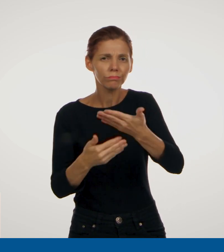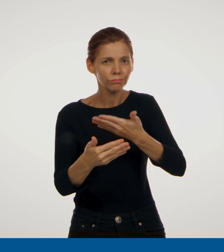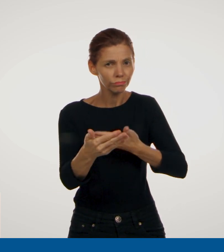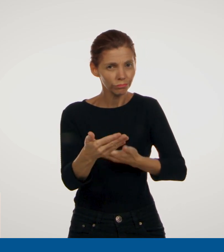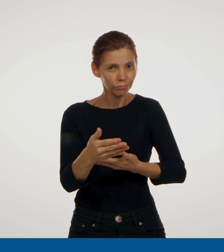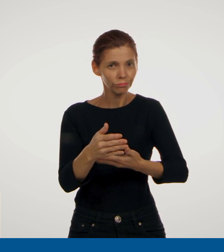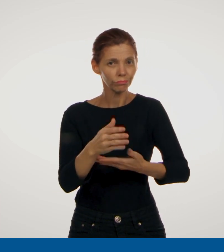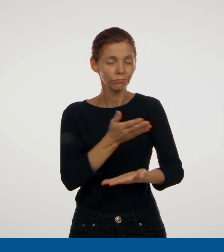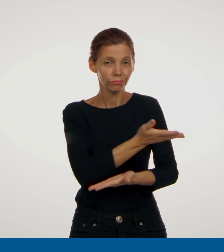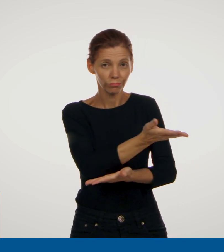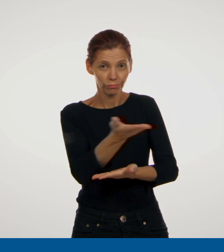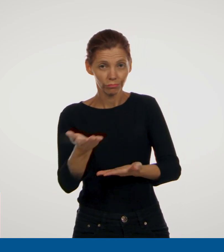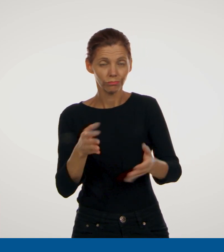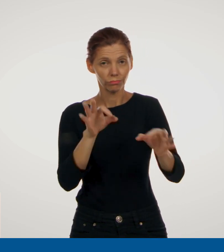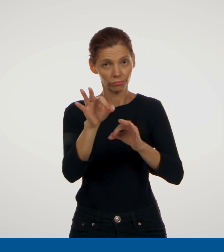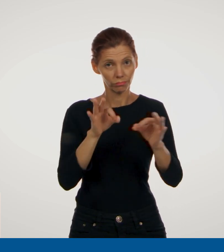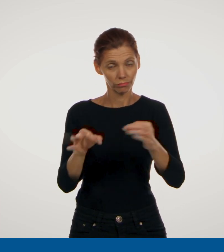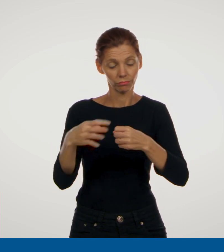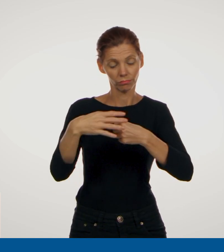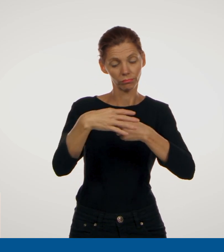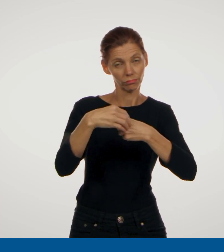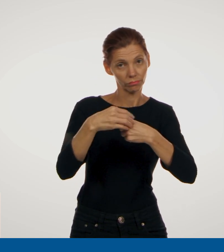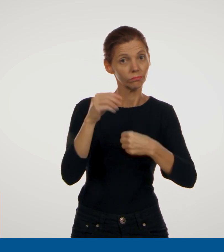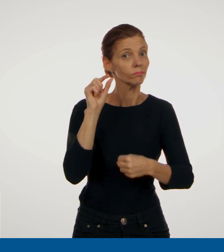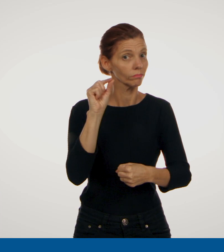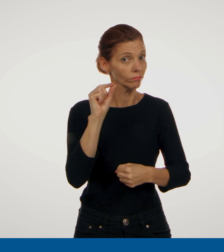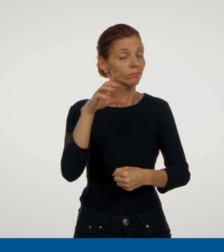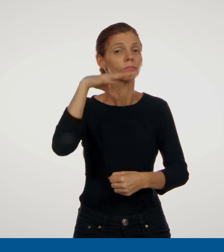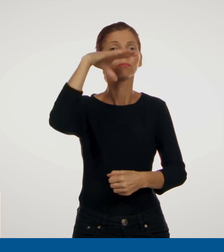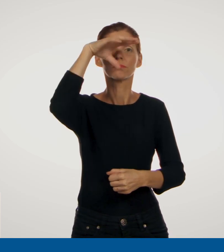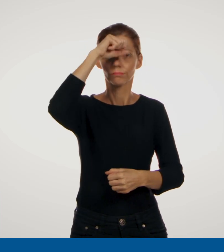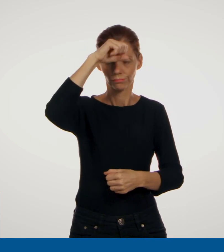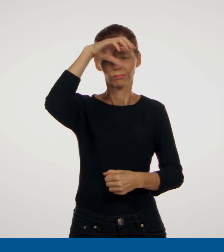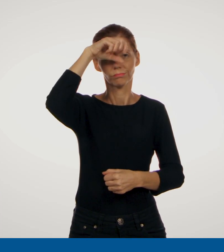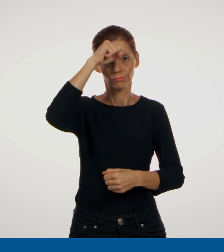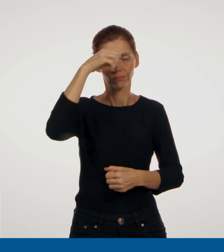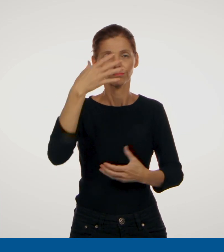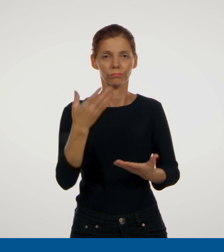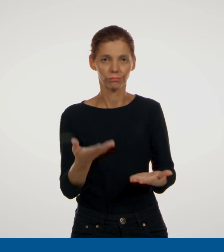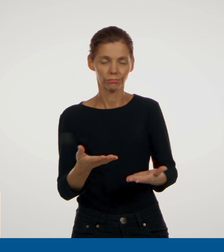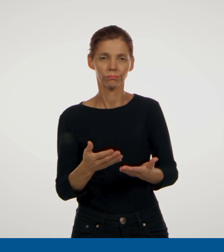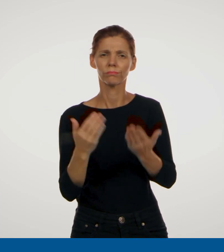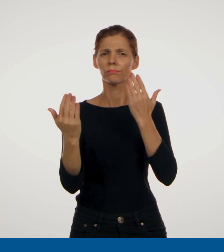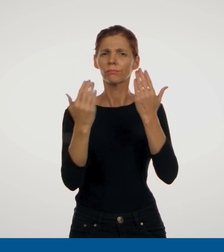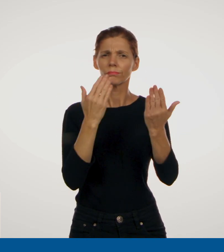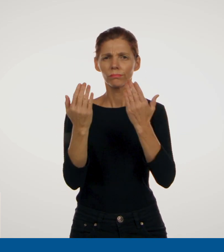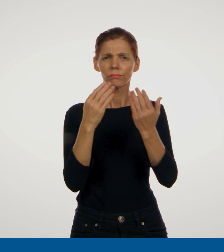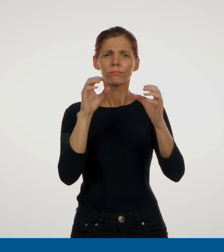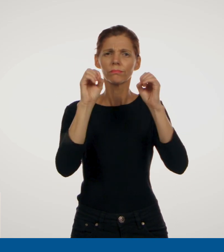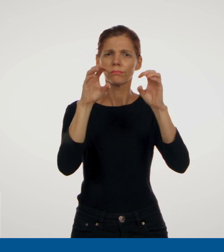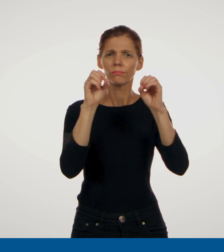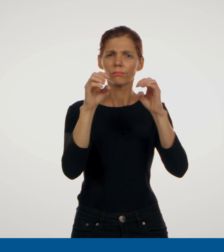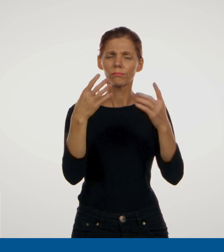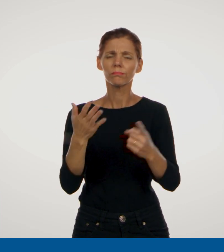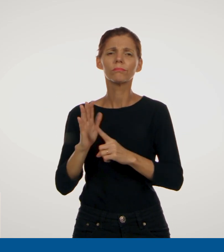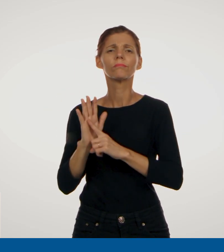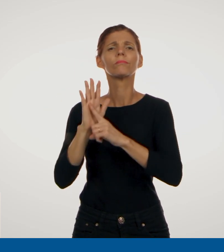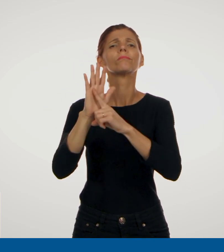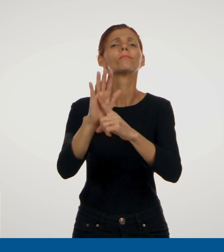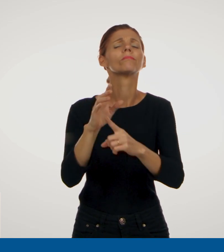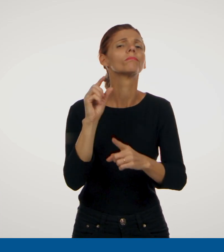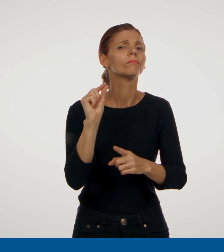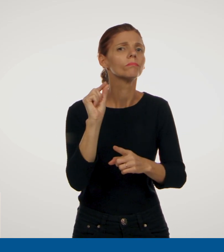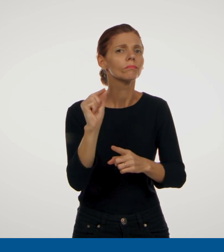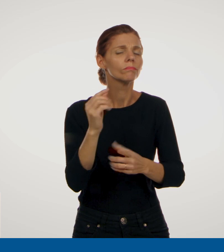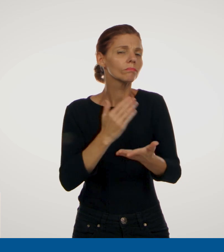nos permitem a organização do conhecimento é a aprendizagem. E a psicologia da educação busca empregar